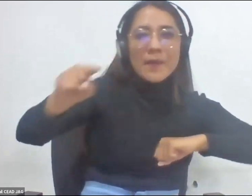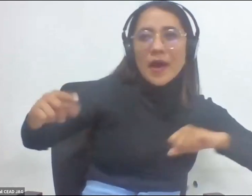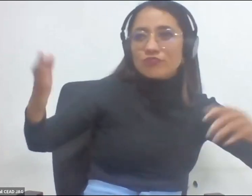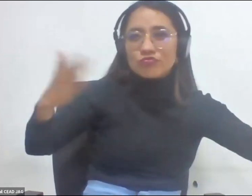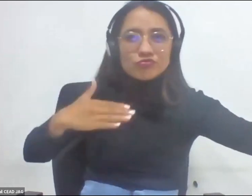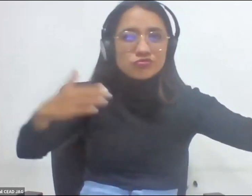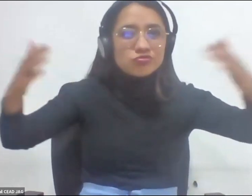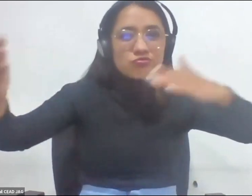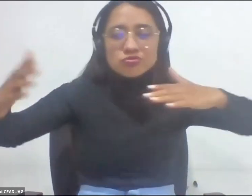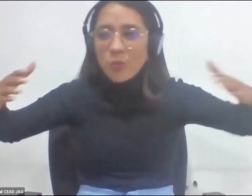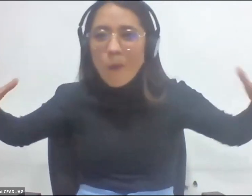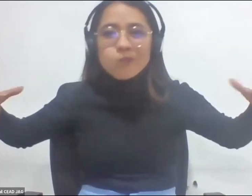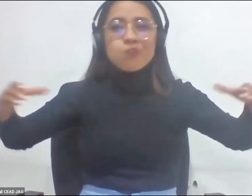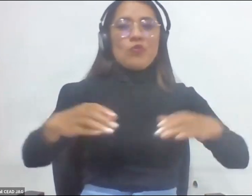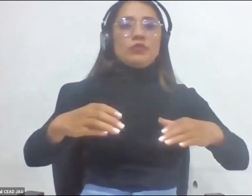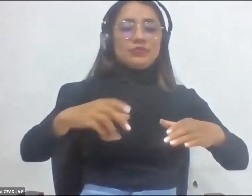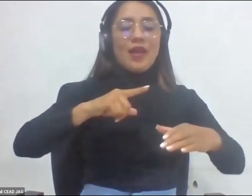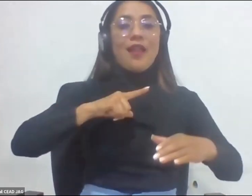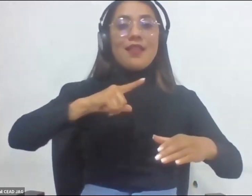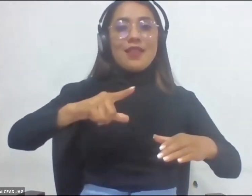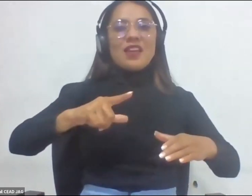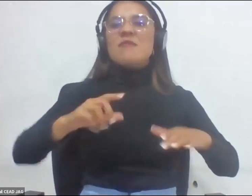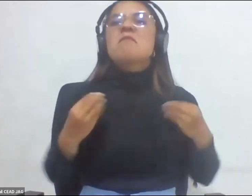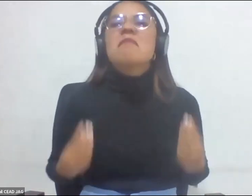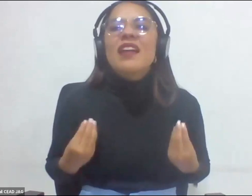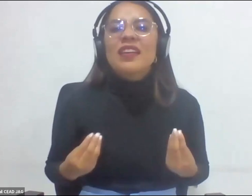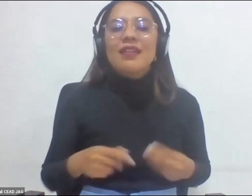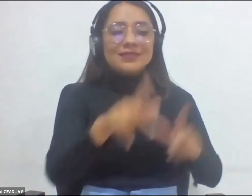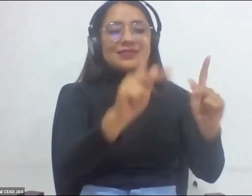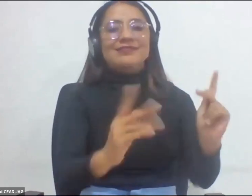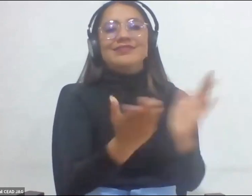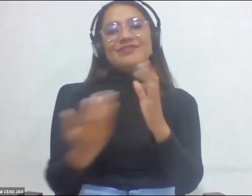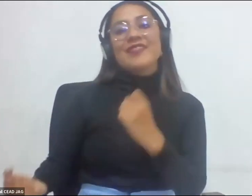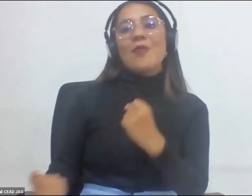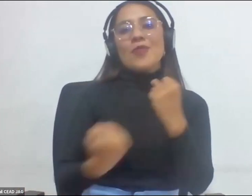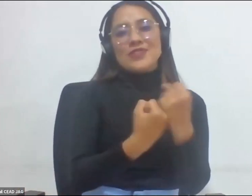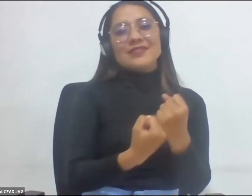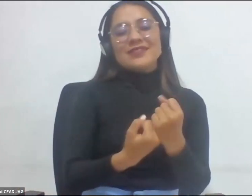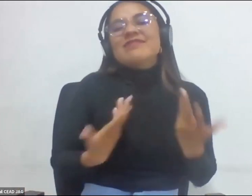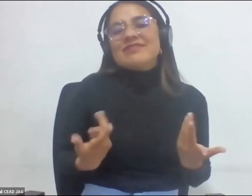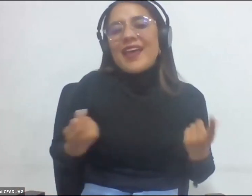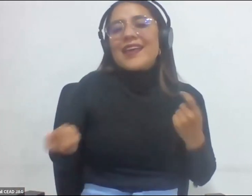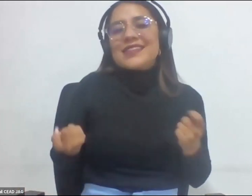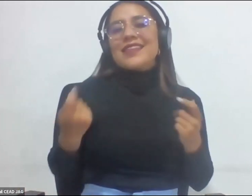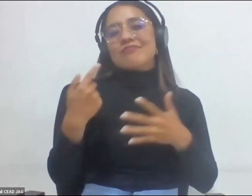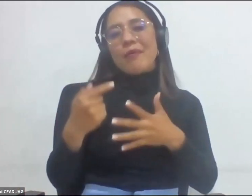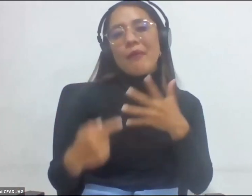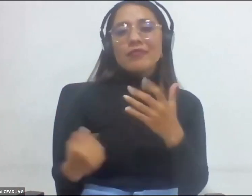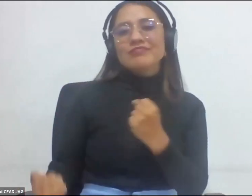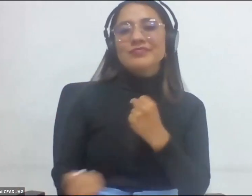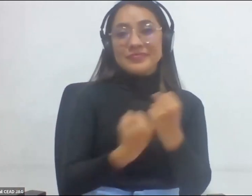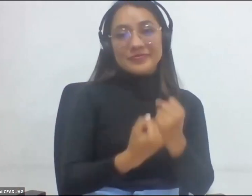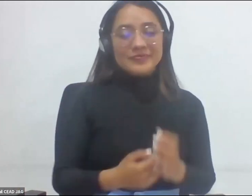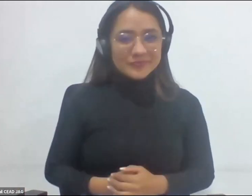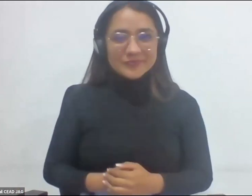coalición de líderes Para apoyar a los estudiantes a través de diferentes estrategias y finalmente no dejo de mencionar